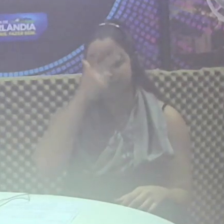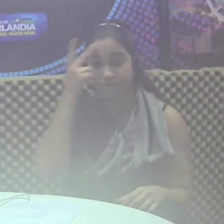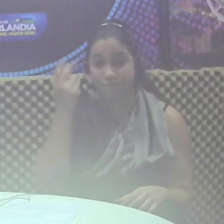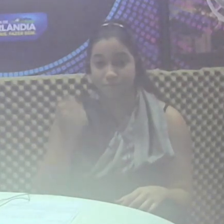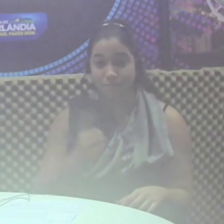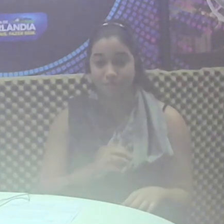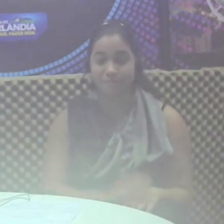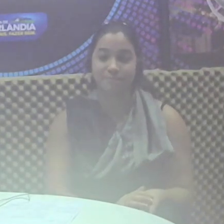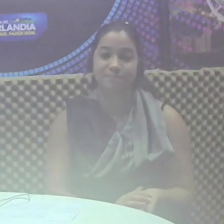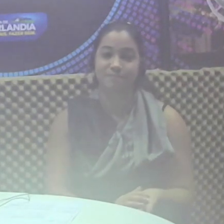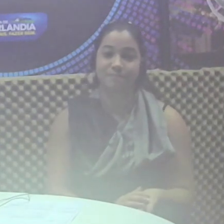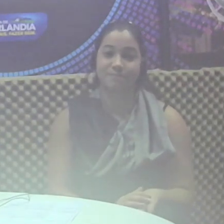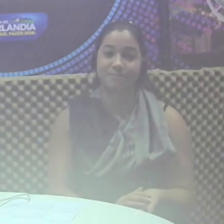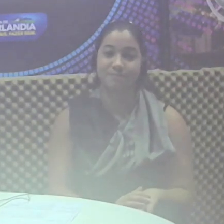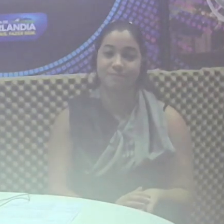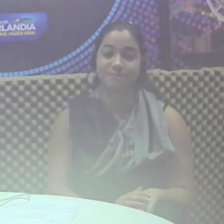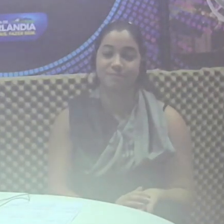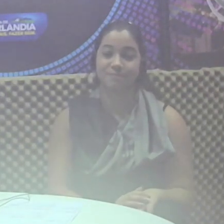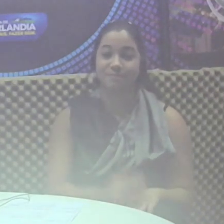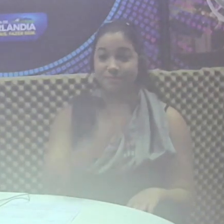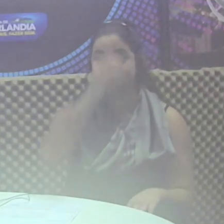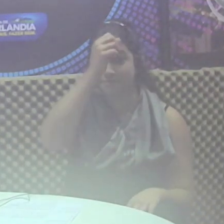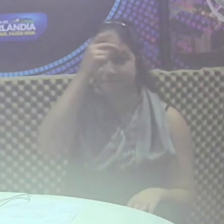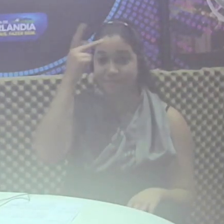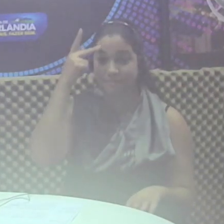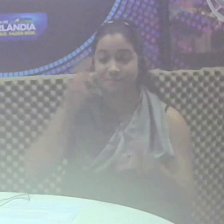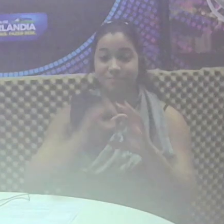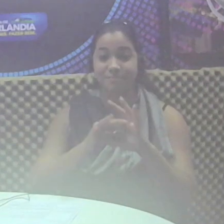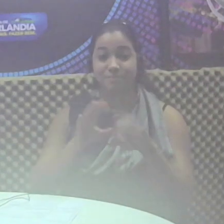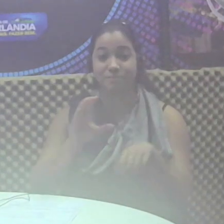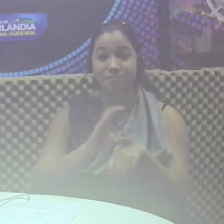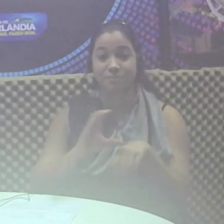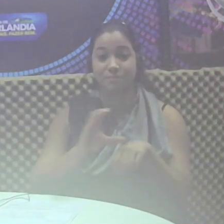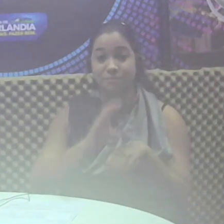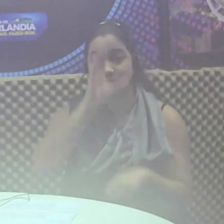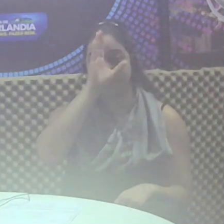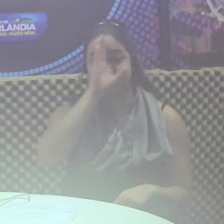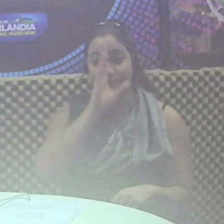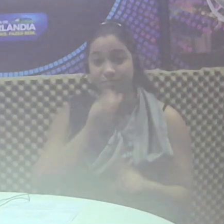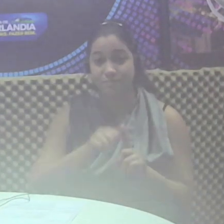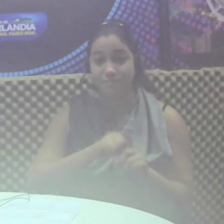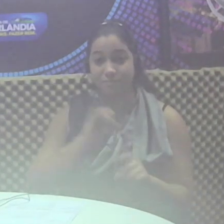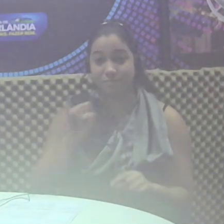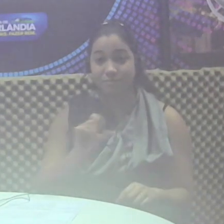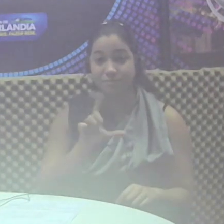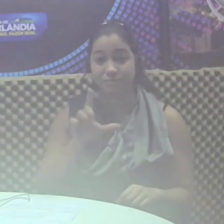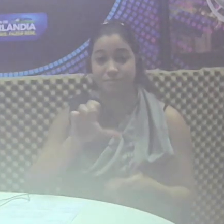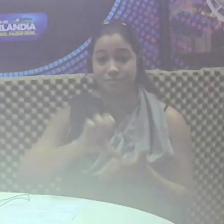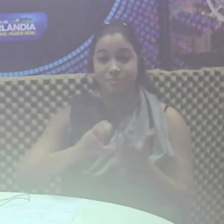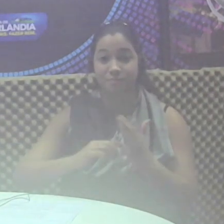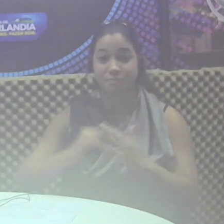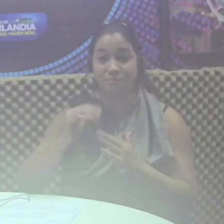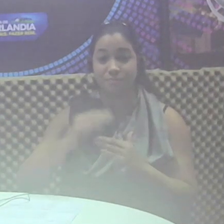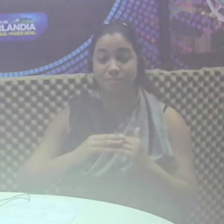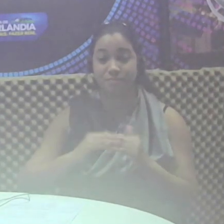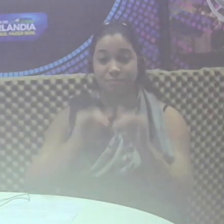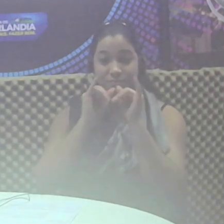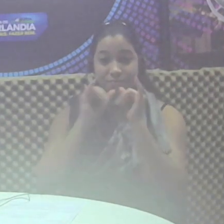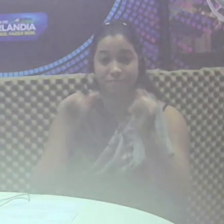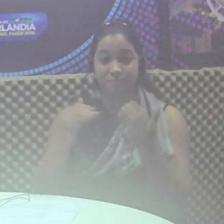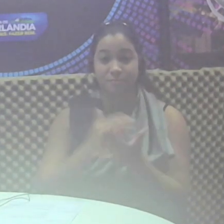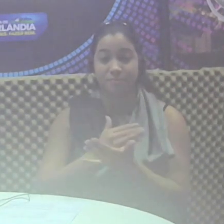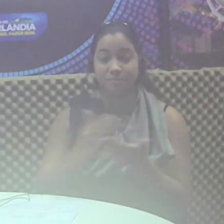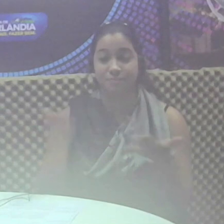participantes. E ainda, a Prefeitura disponibiliza cursos gratuitos para o mês de julho nos centros profissionalizantes. Essas e